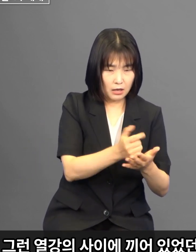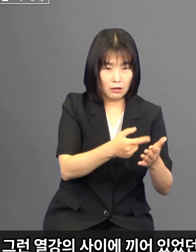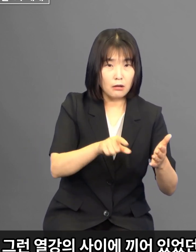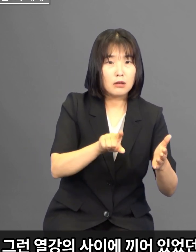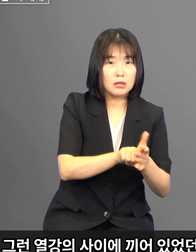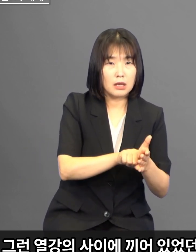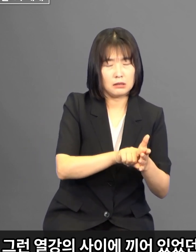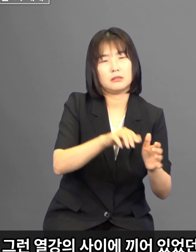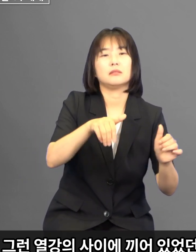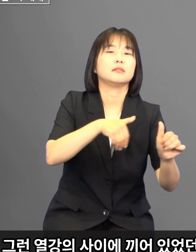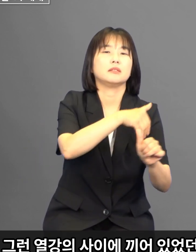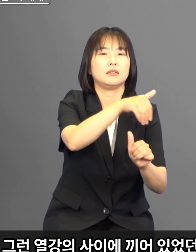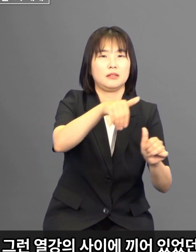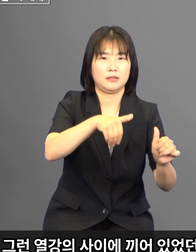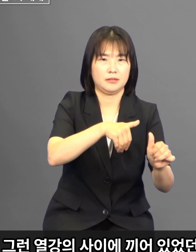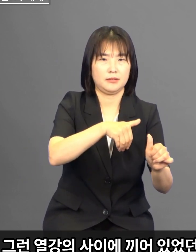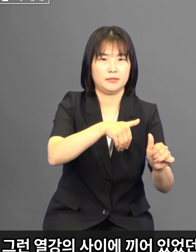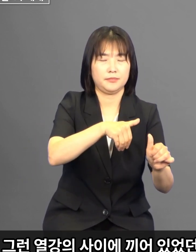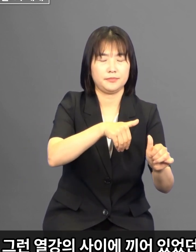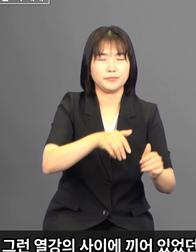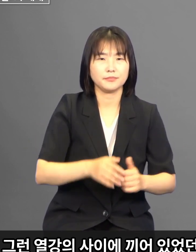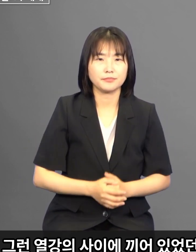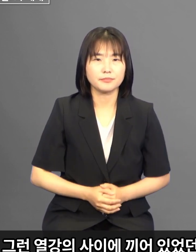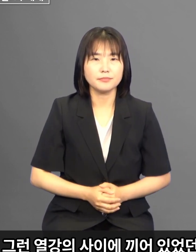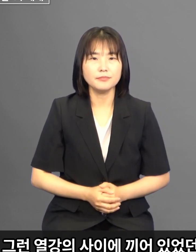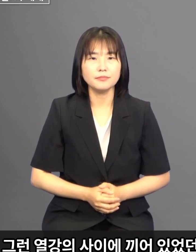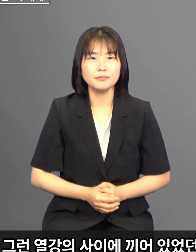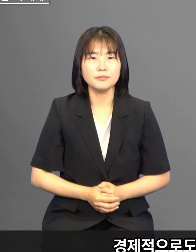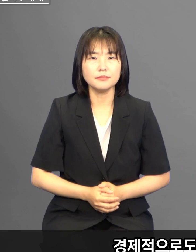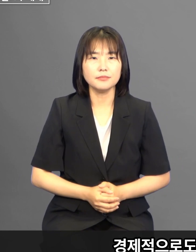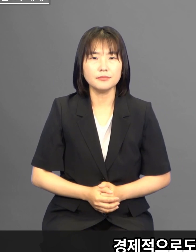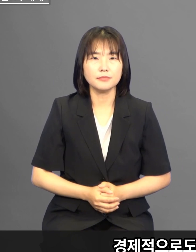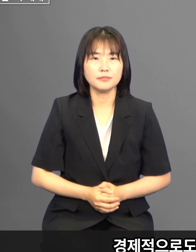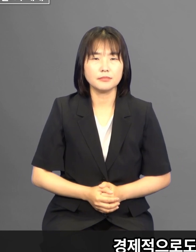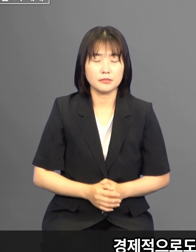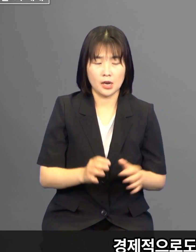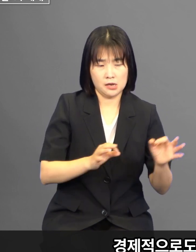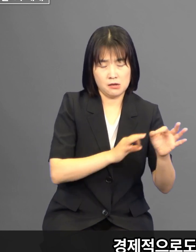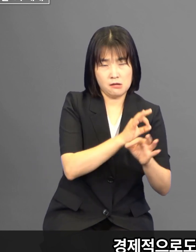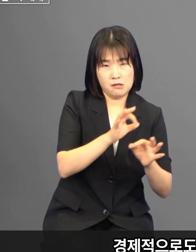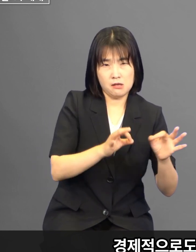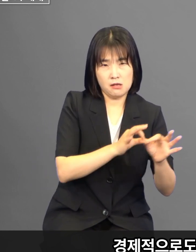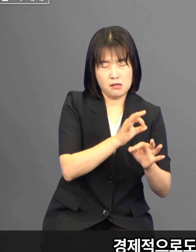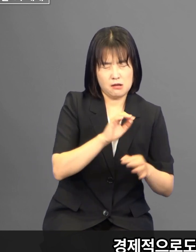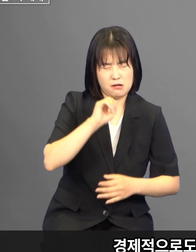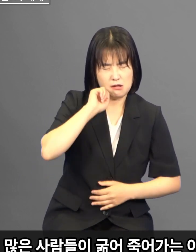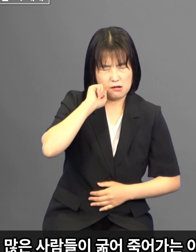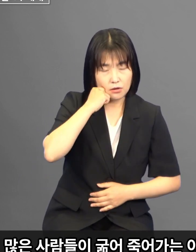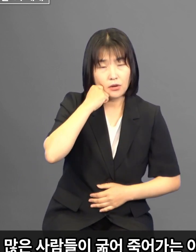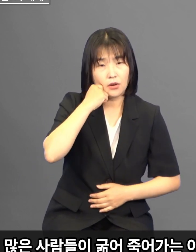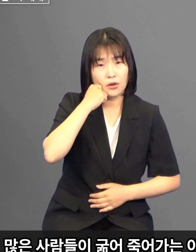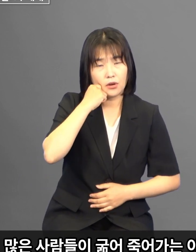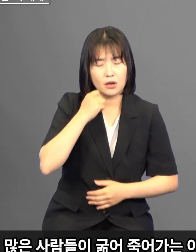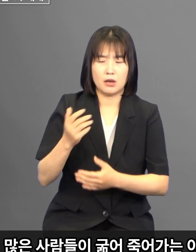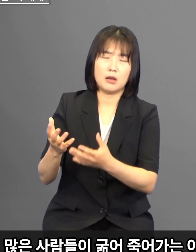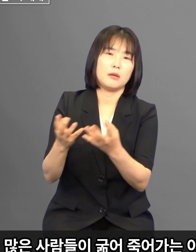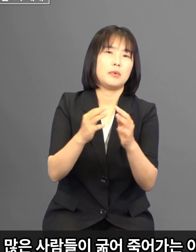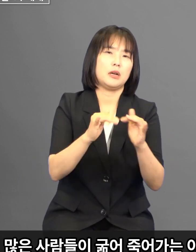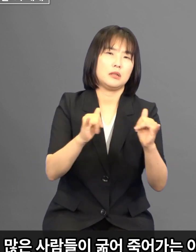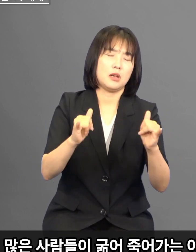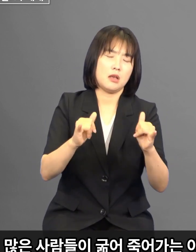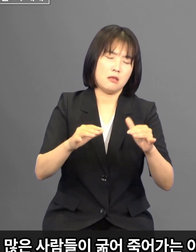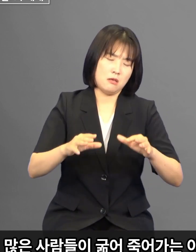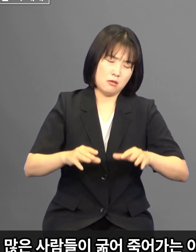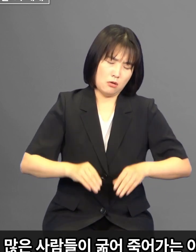끼어 있었던 나라가 여러분 조선이라는 걸 여러분 아실 겁니다. 경제적으로도 굉장히 어려웠기 때문에 많은 사람들이